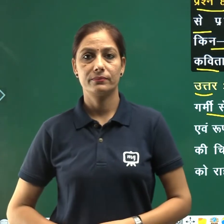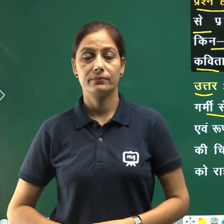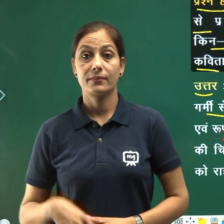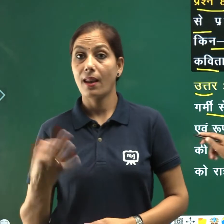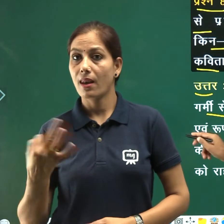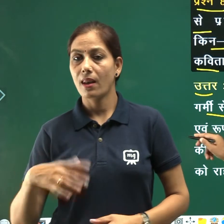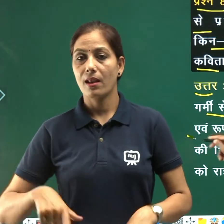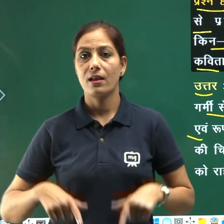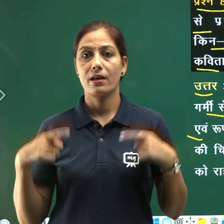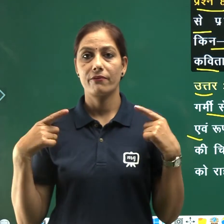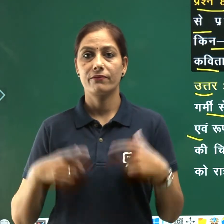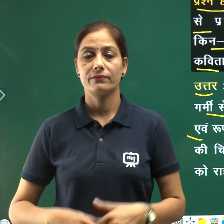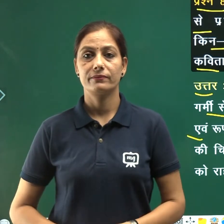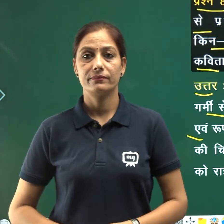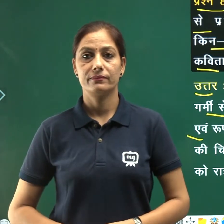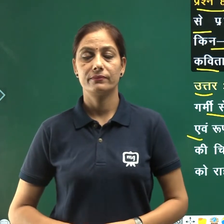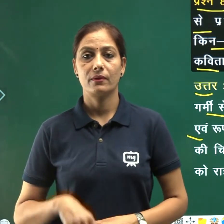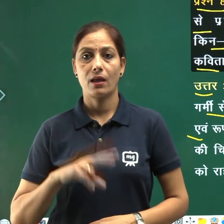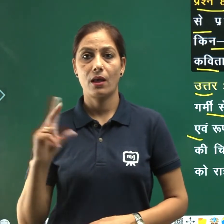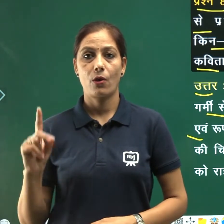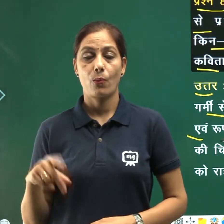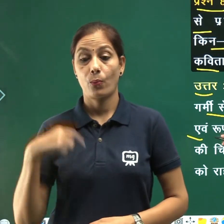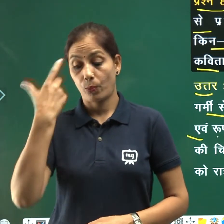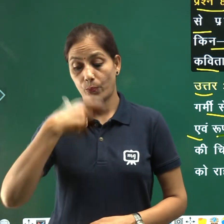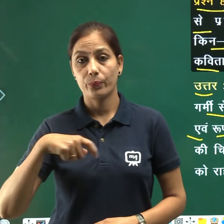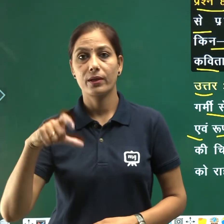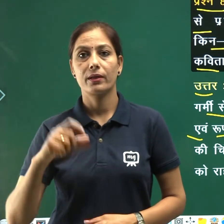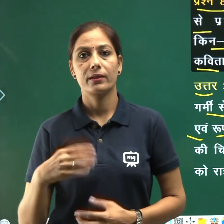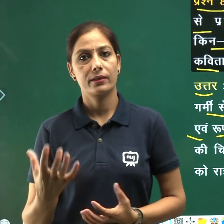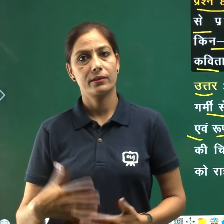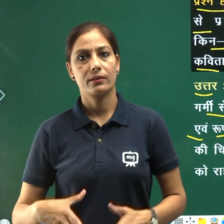नया जीवन एवं रूप ग्रहण करती है।